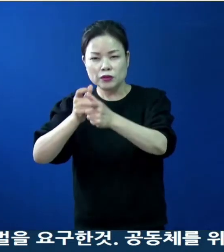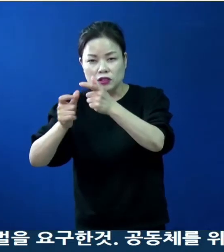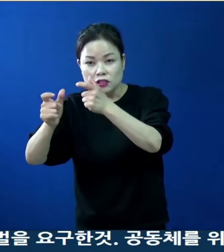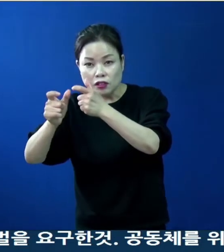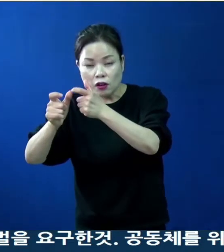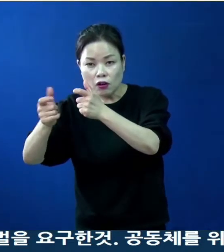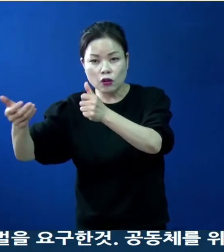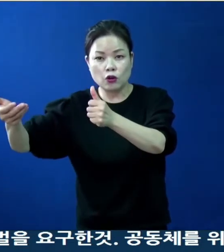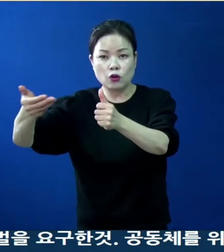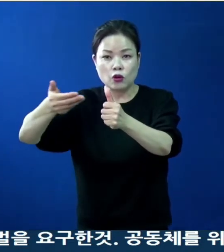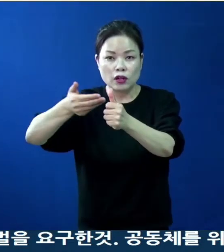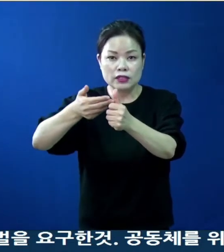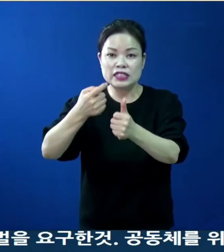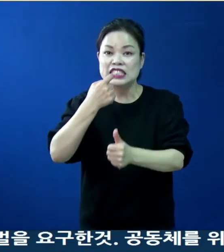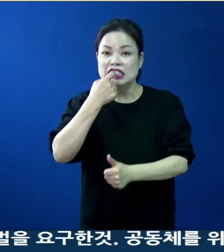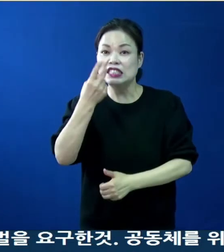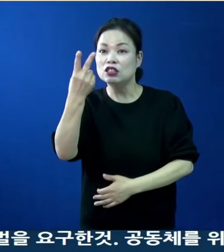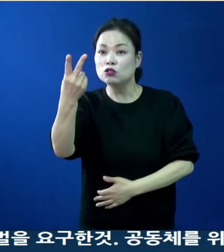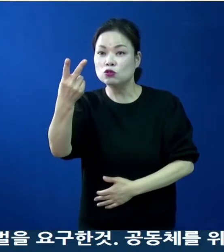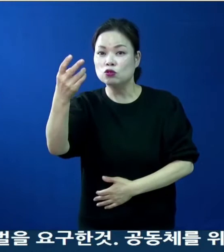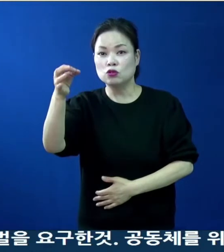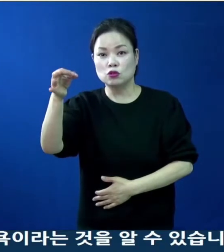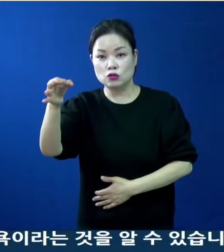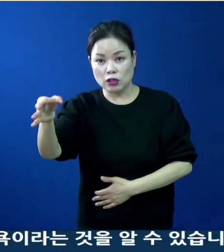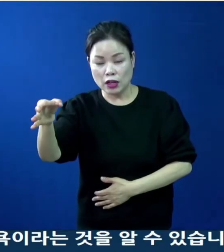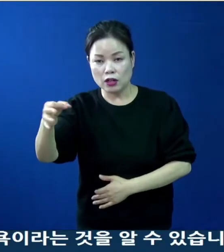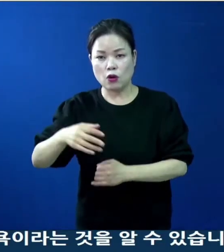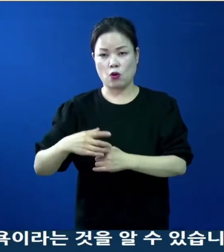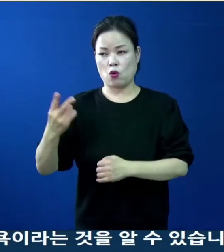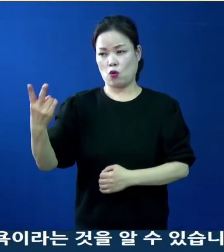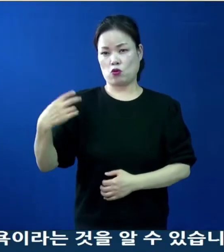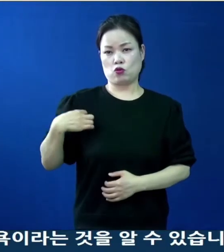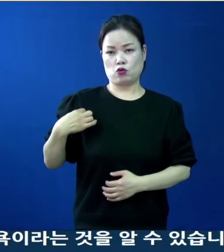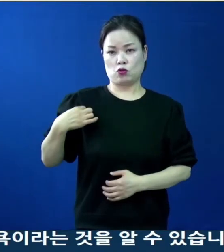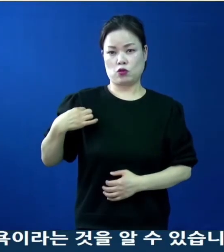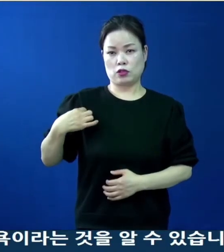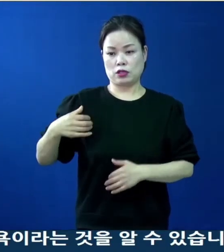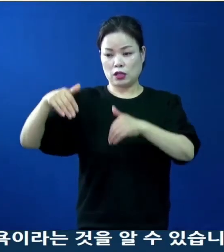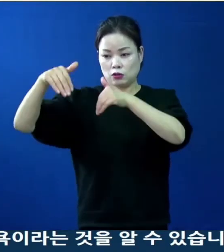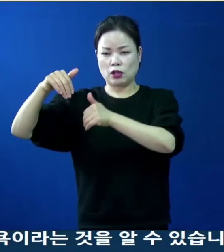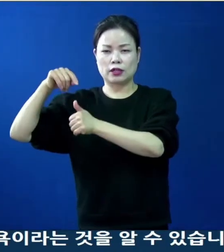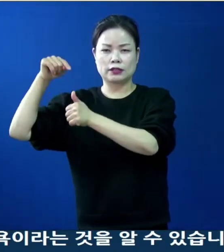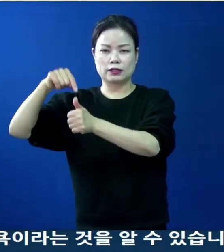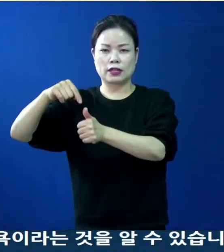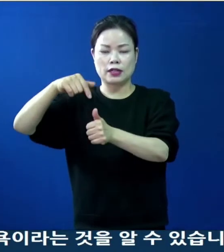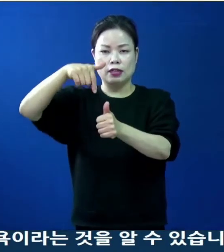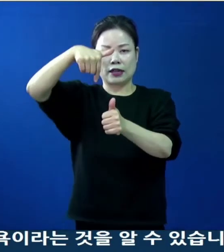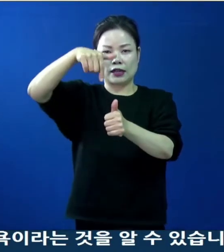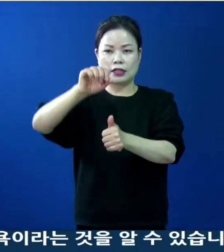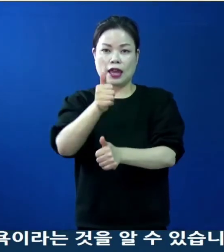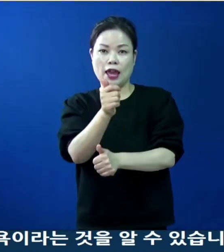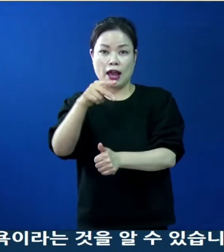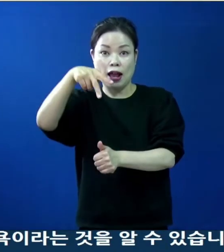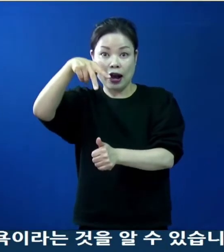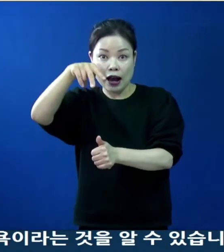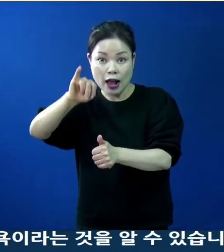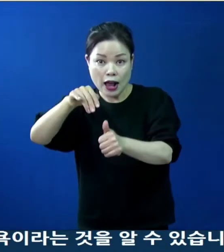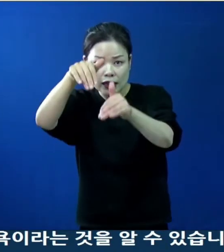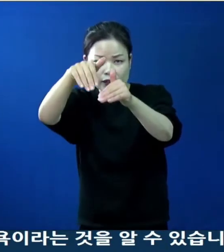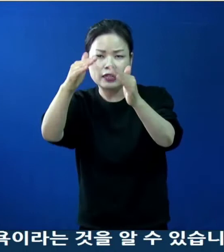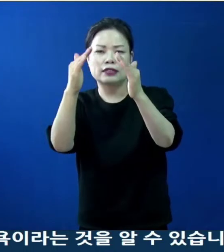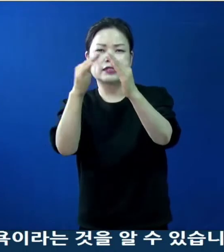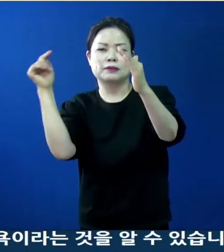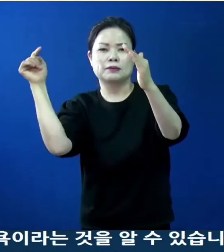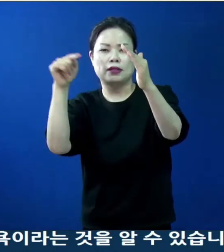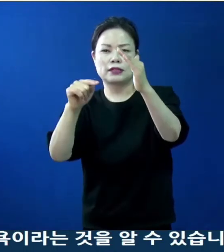줍니다. 은 2달란트와 옷 2벌을 주고 자신의 사환을 시켜서 게하시의 집까지 아주